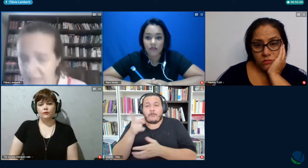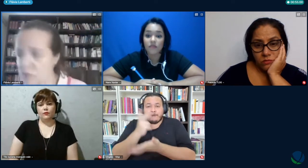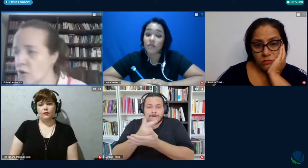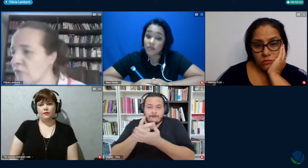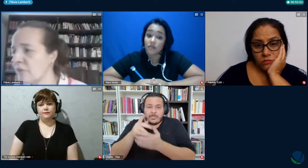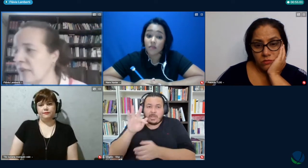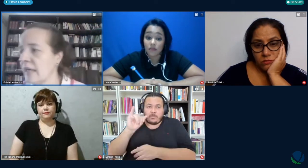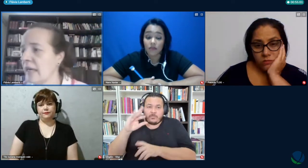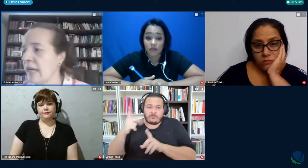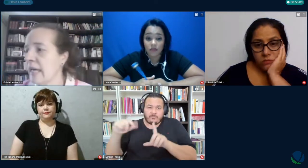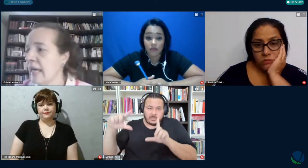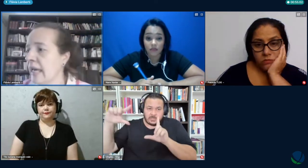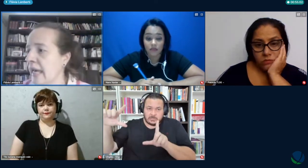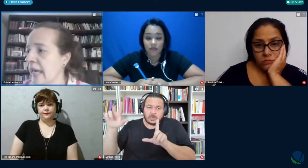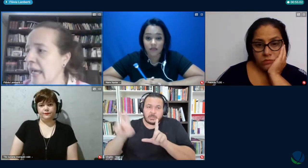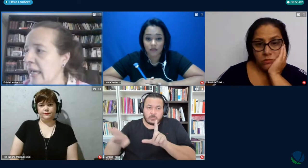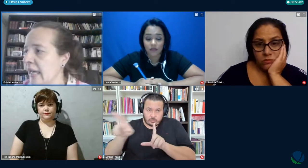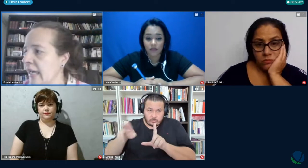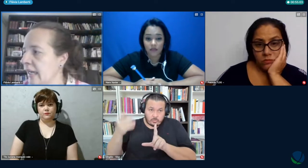que também já resolve.